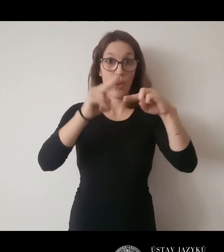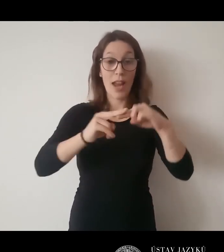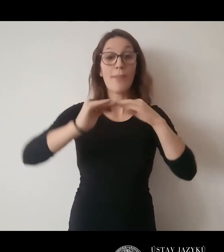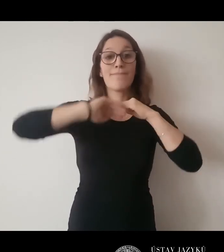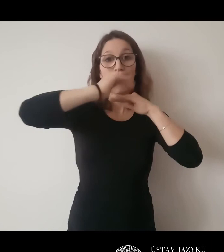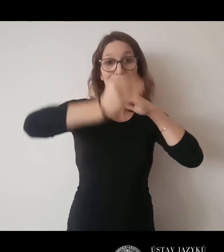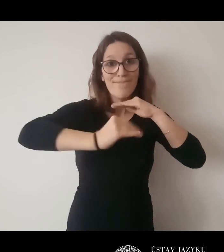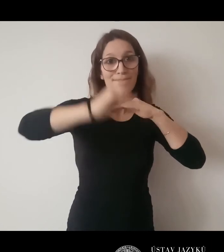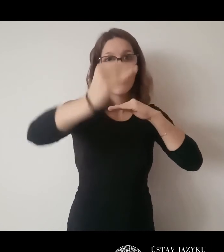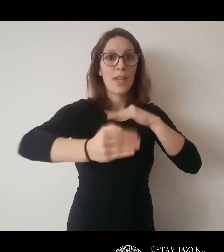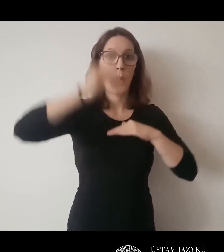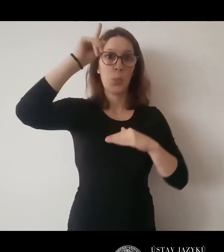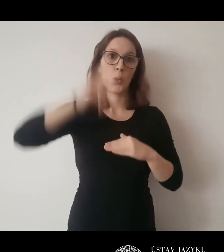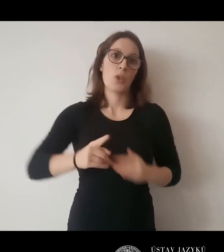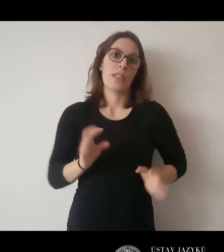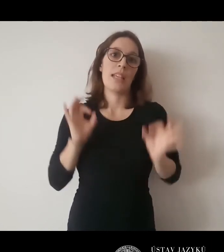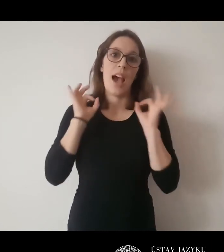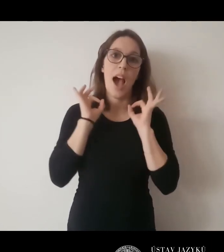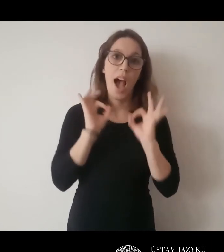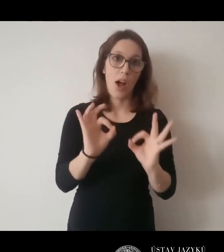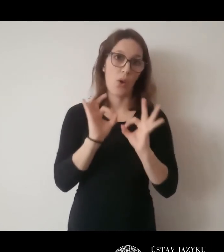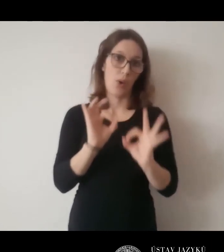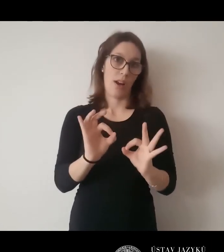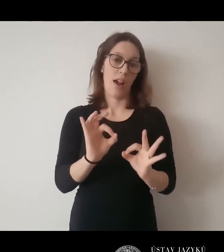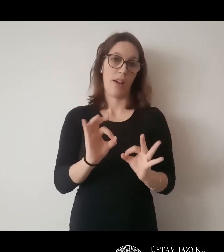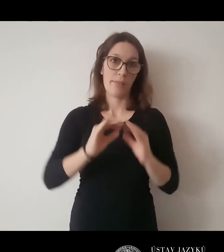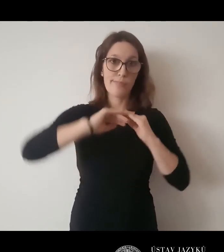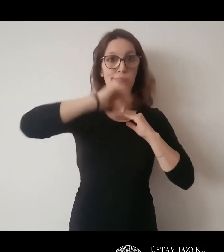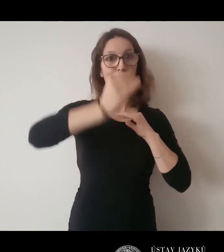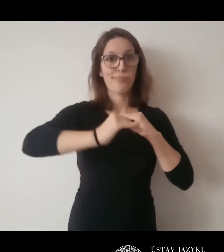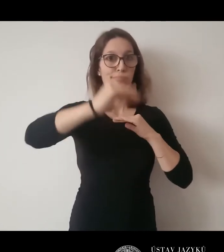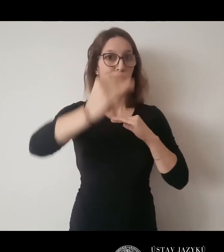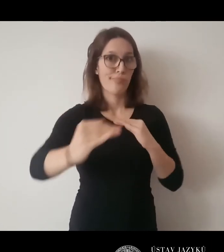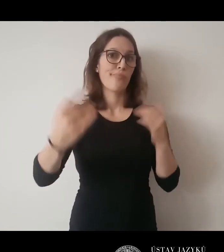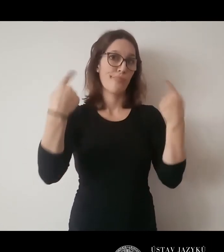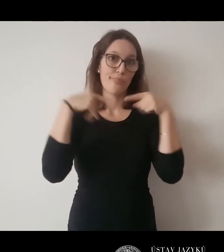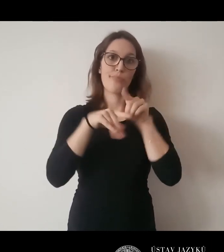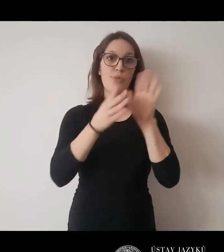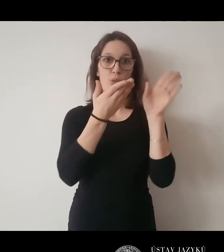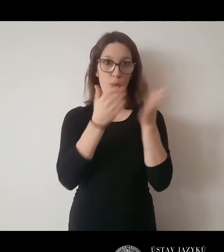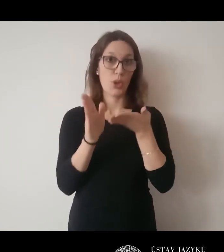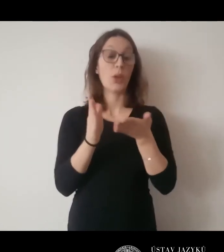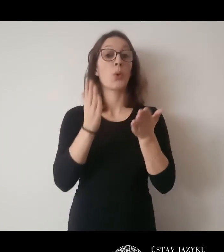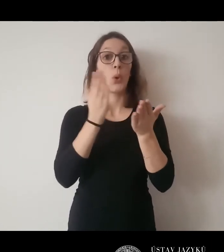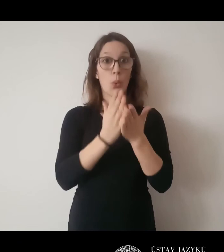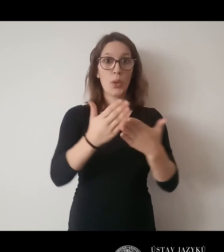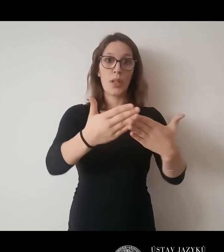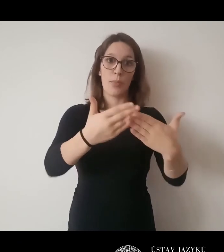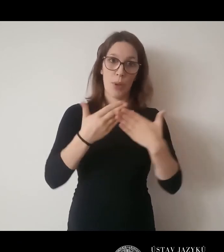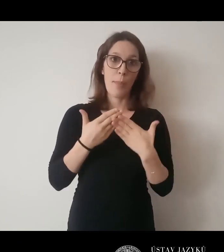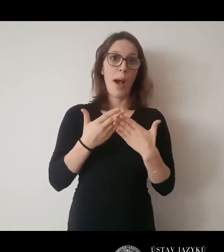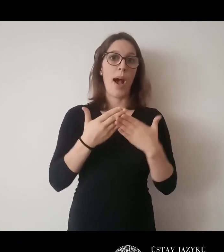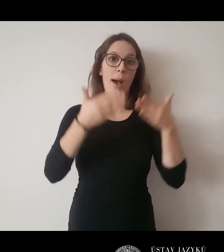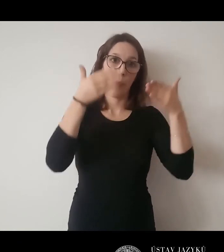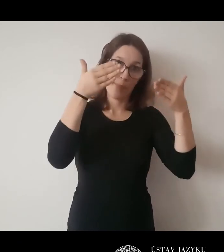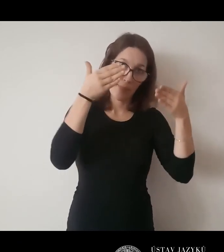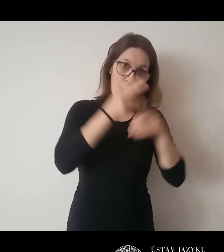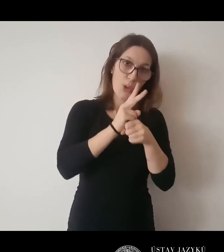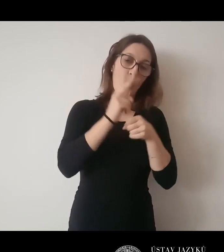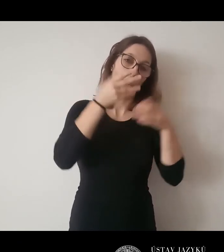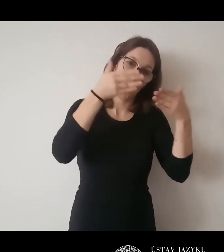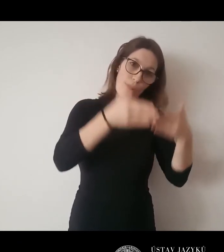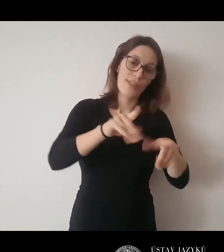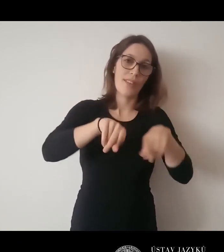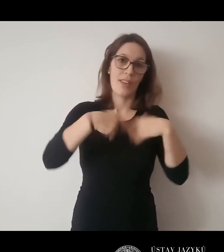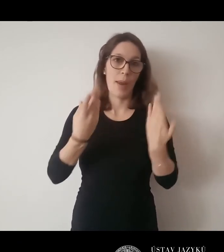biofeedbacku, dojít k optimalizaci právě mozkových vln u jedinců a napomoci tak například při posílení pozornosti